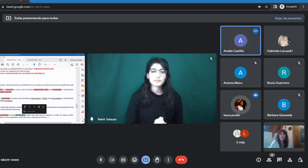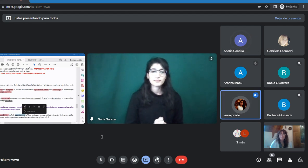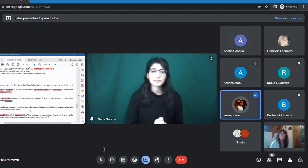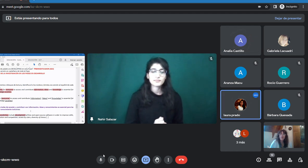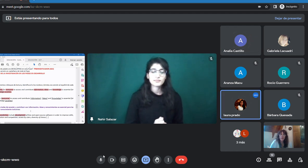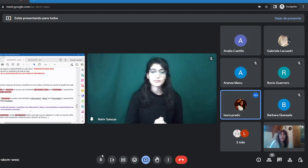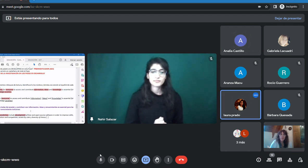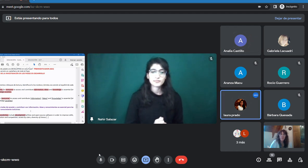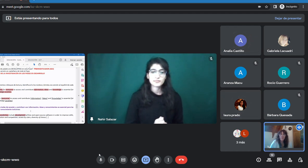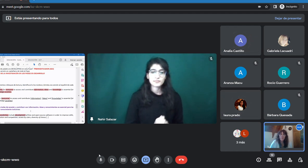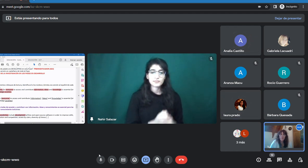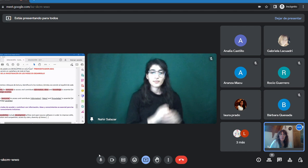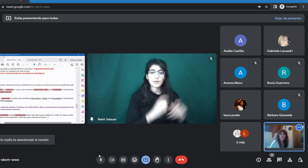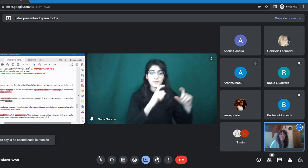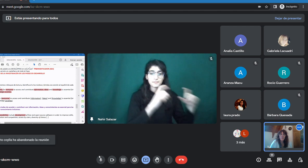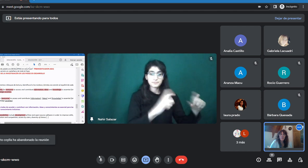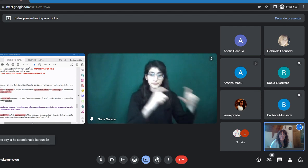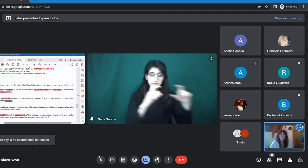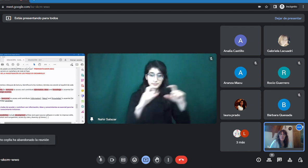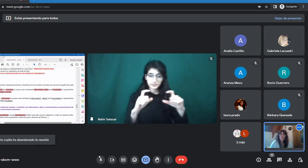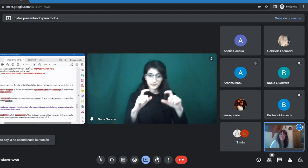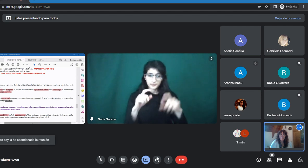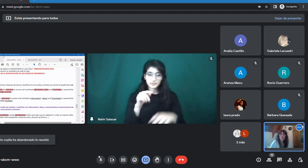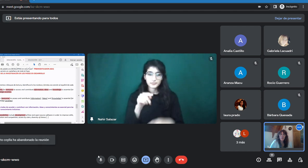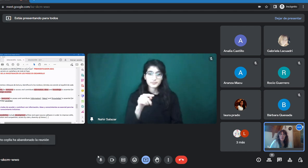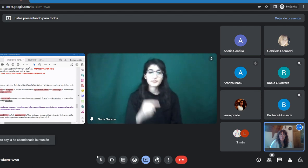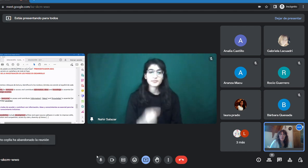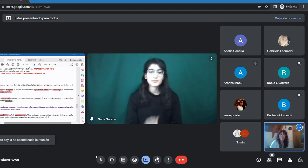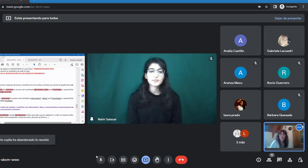Development. Bien.